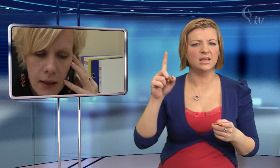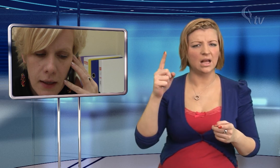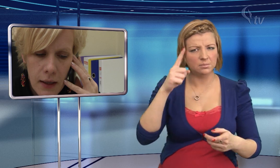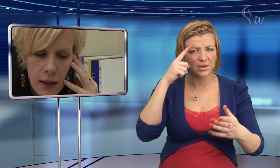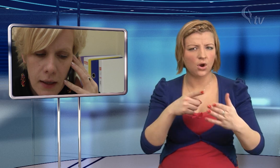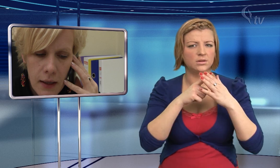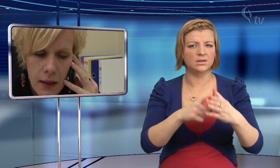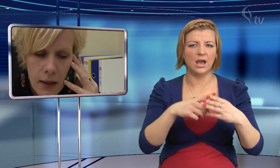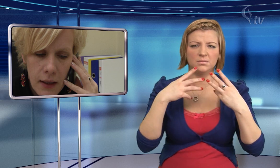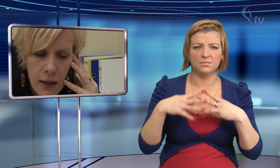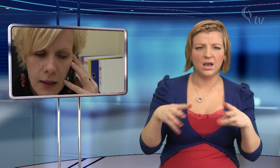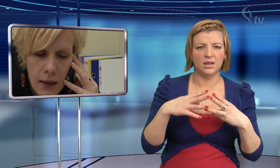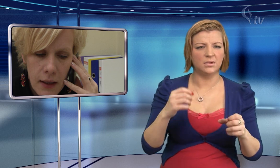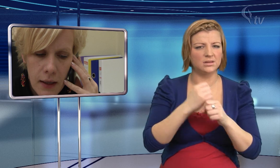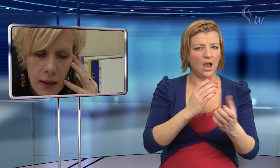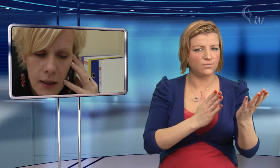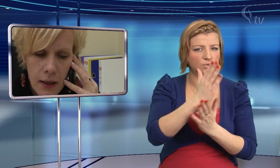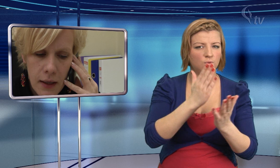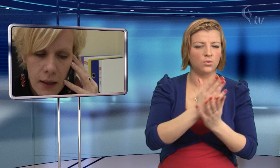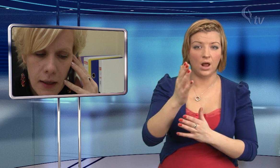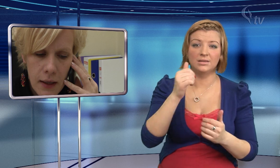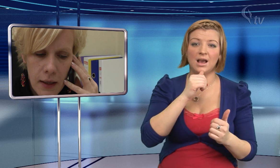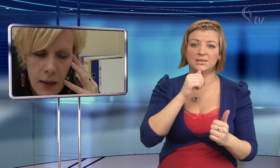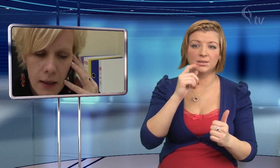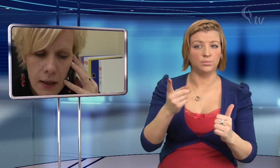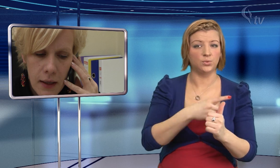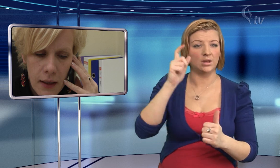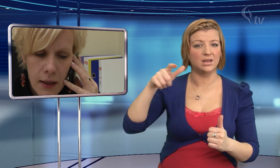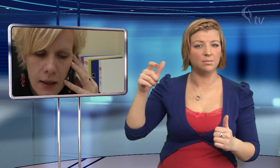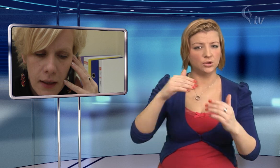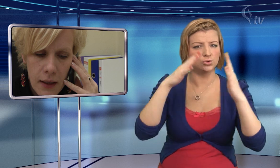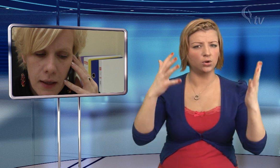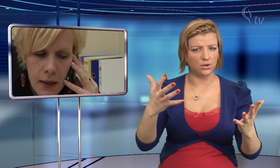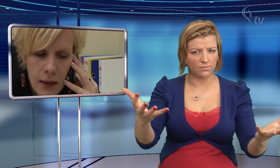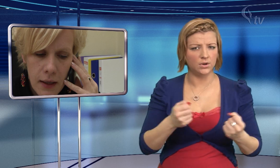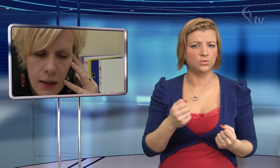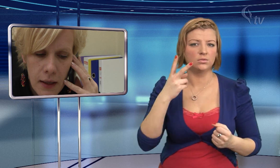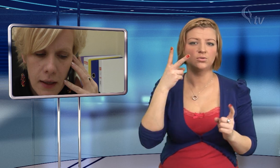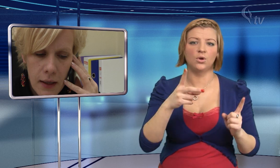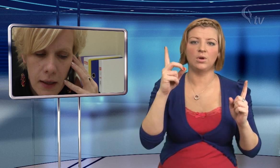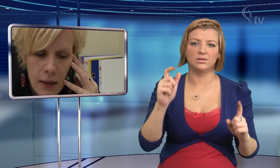Missugused prioriteedid, meetmed ja tegevussuunad on Eesti puuetega inimeste koda võtnud